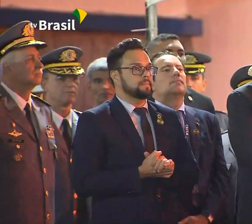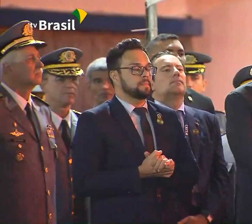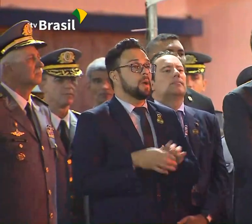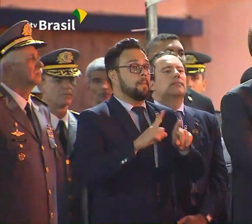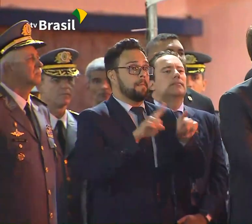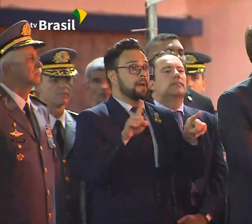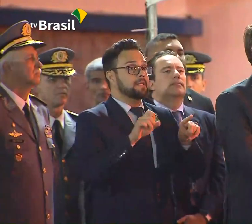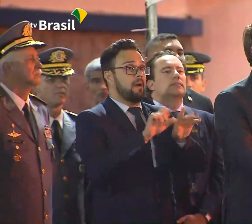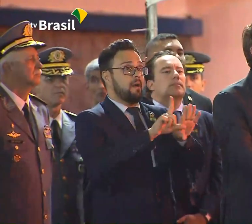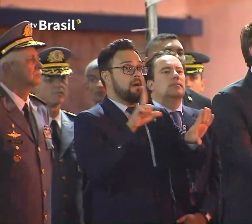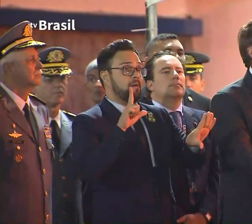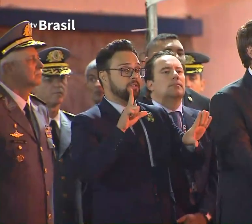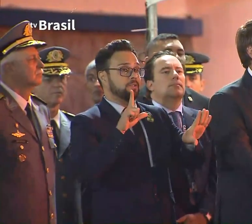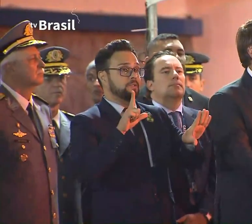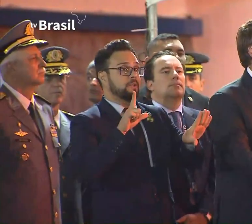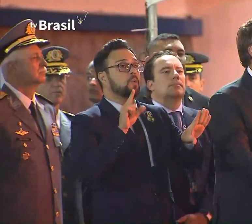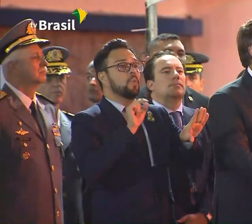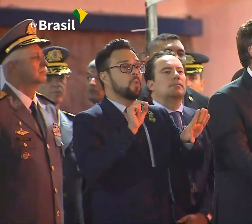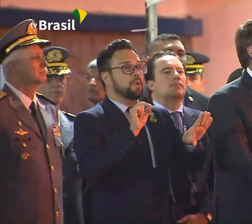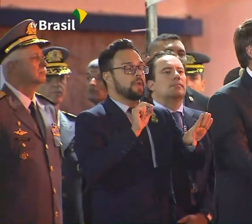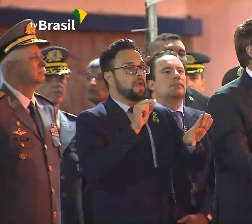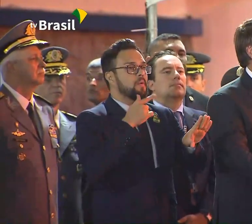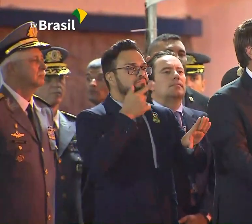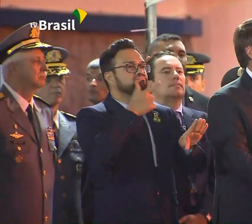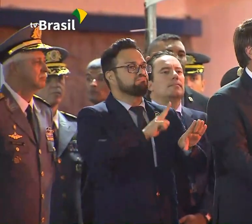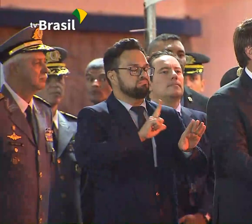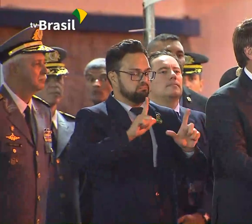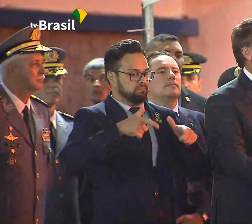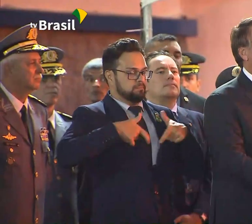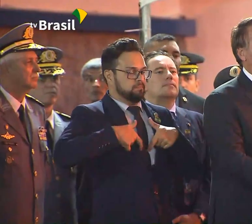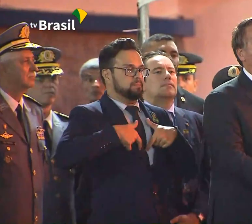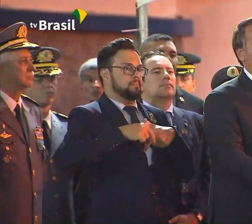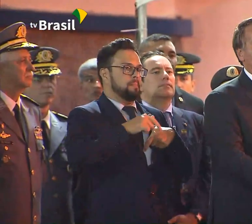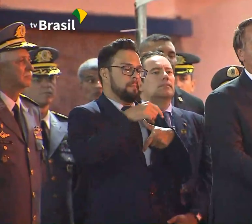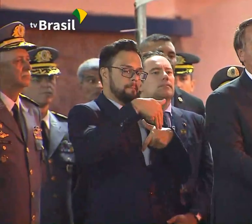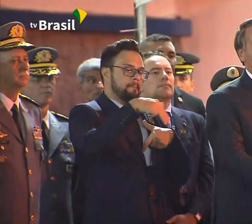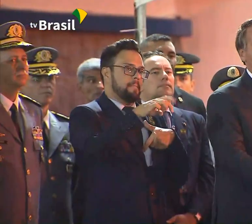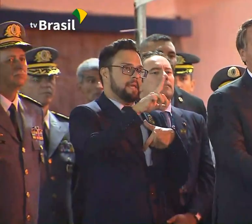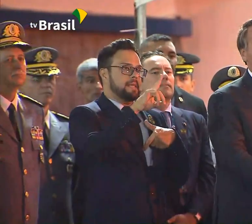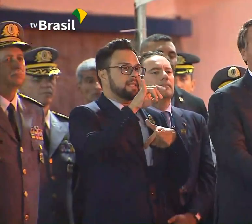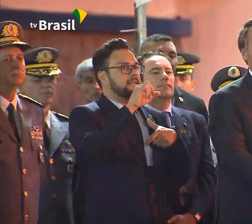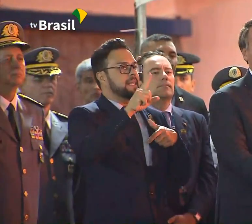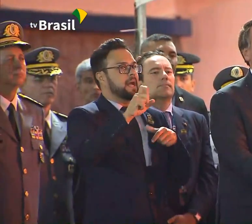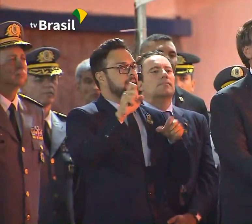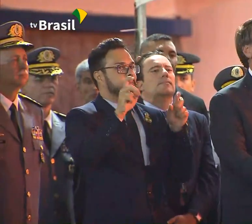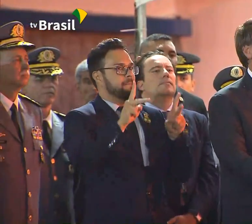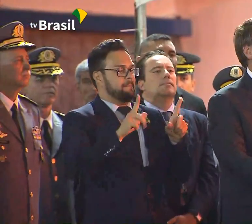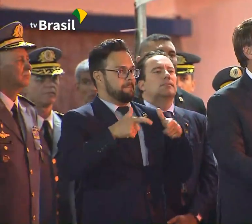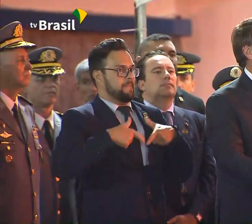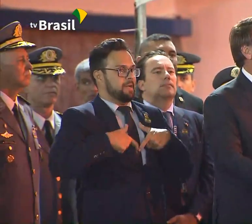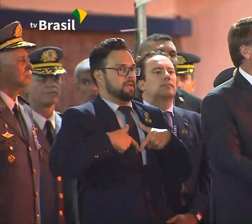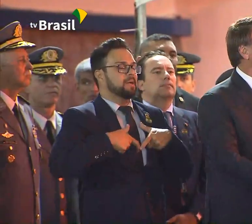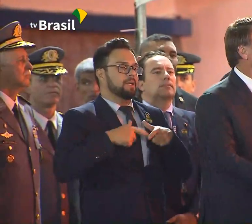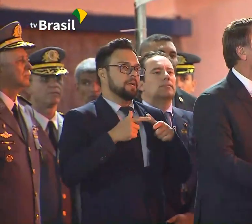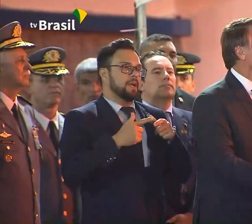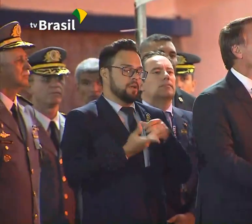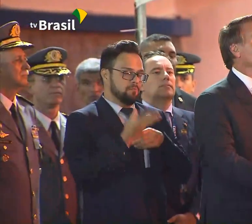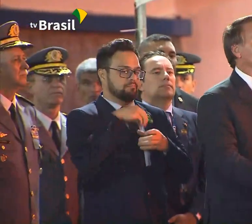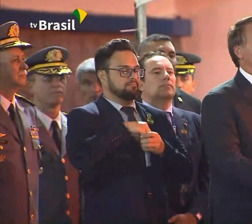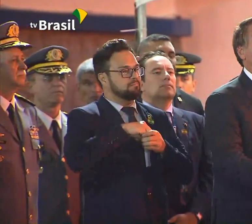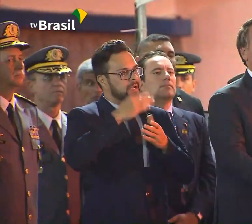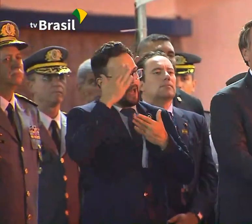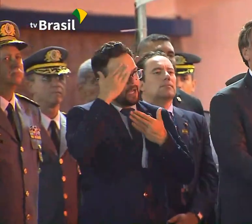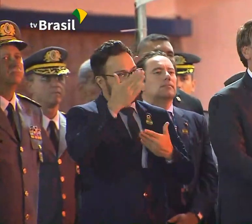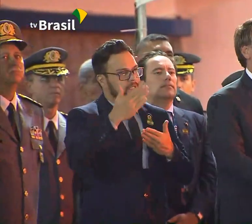que sucedeu a Vossa Senhoria, eu fui agraciado com a medalha do pacificador com palma. Uma coisa que eu tenho dentro de mim e